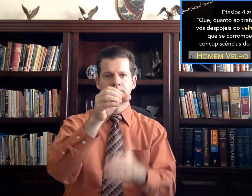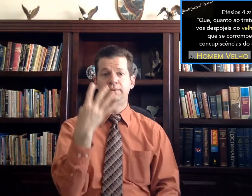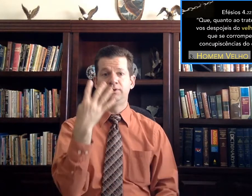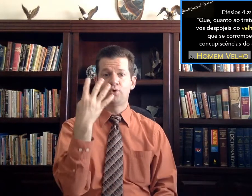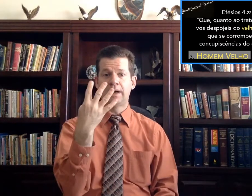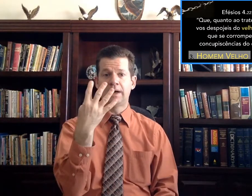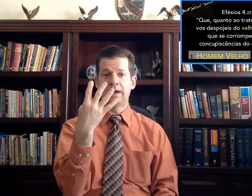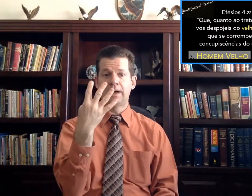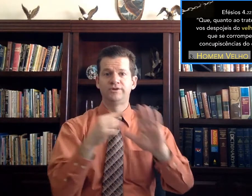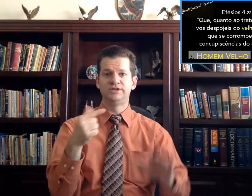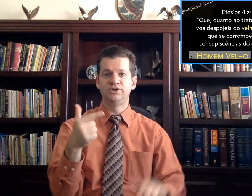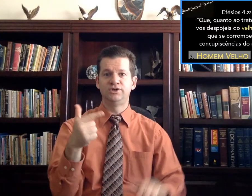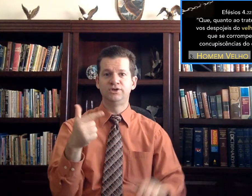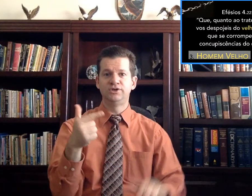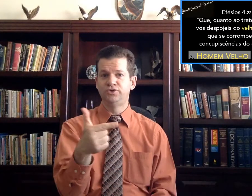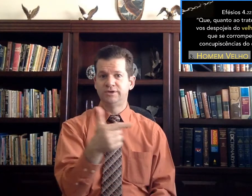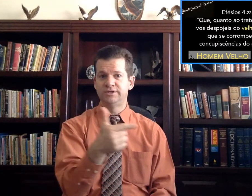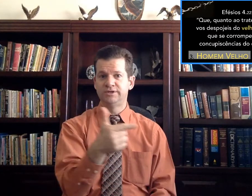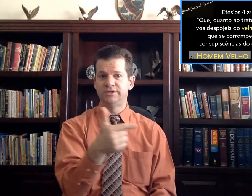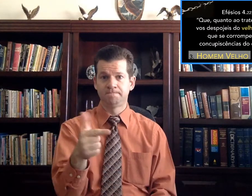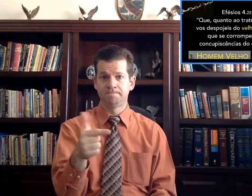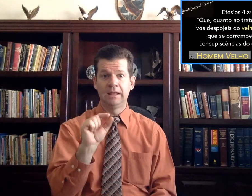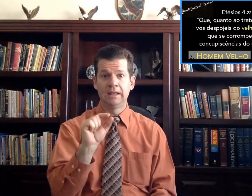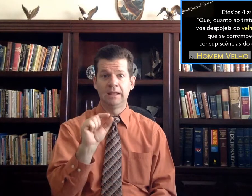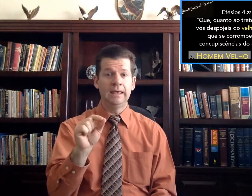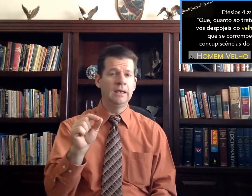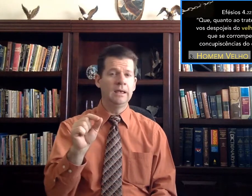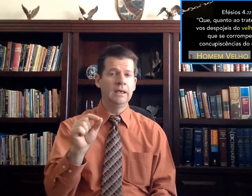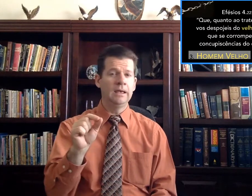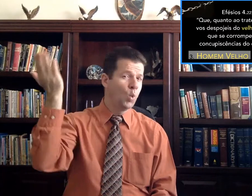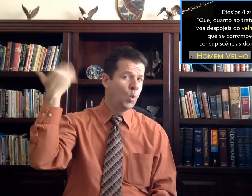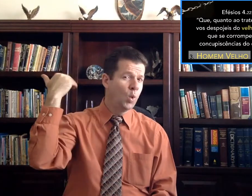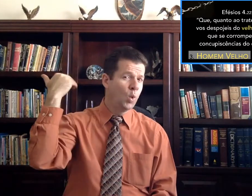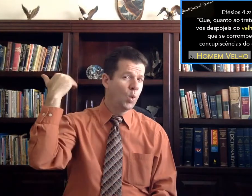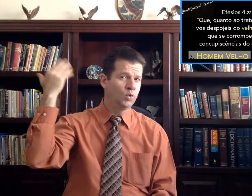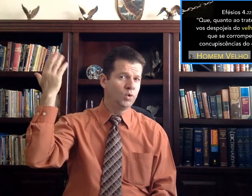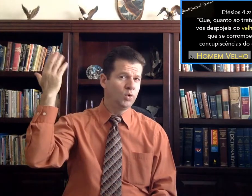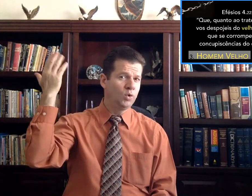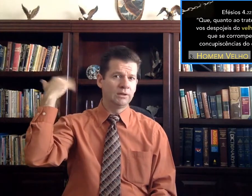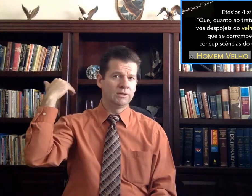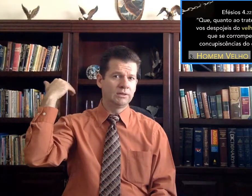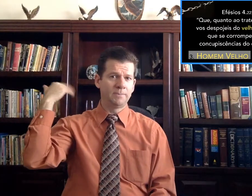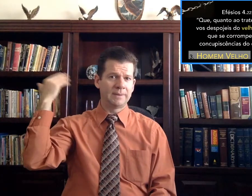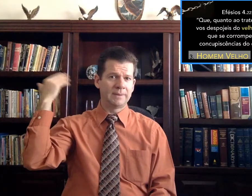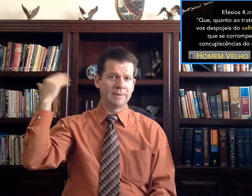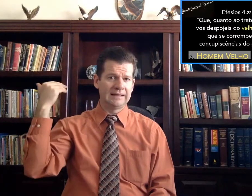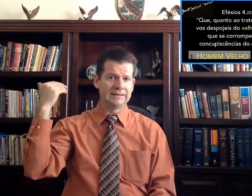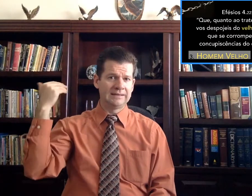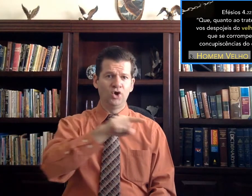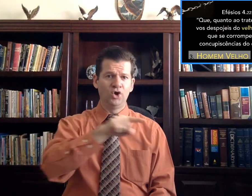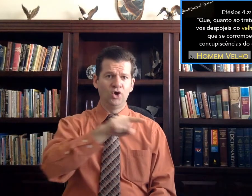capítulo 4, versículo 22. Que, quanto ao trato passado,